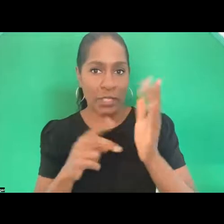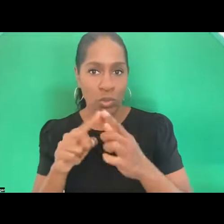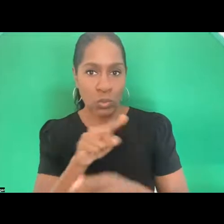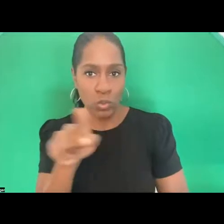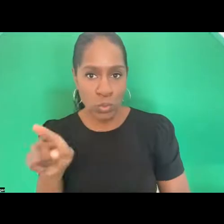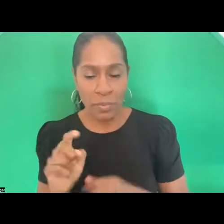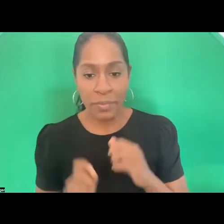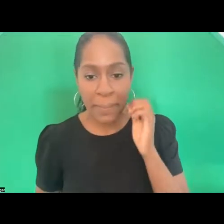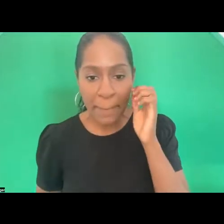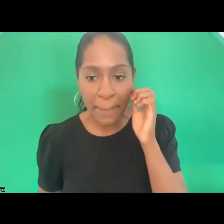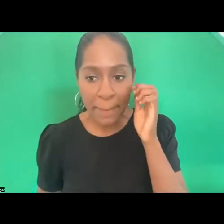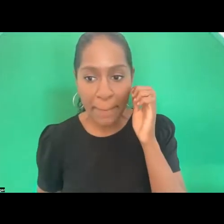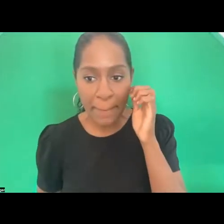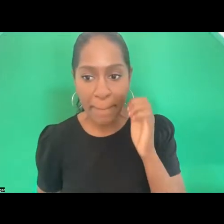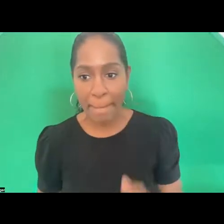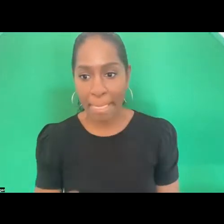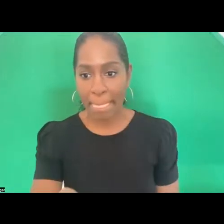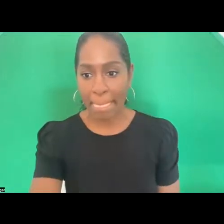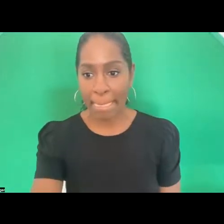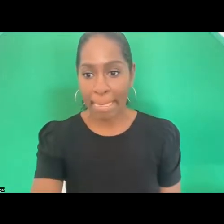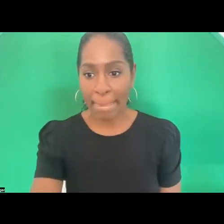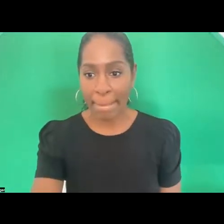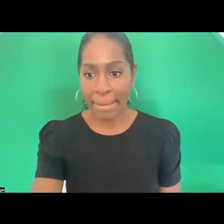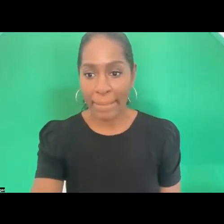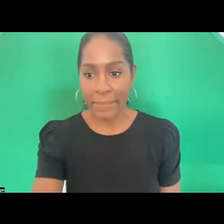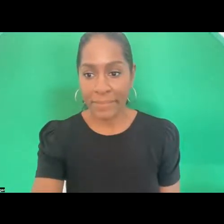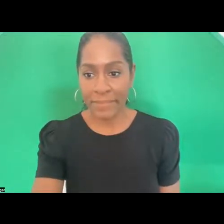enseguida las vamos a ver y se las voy a leer